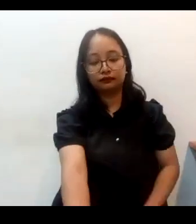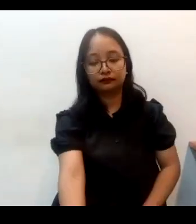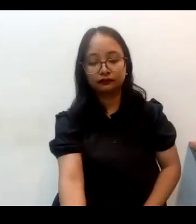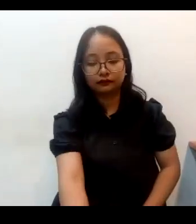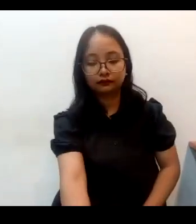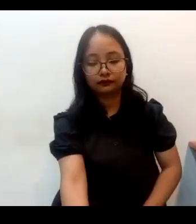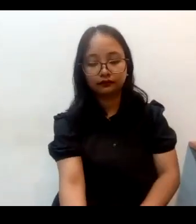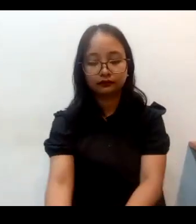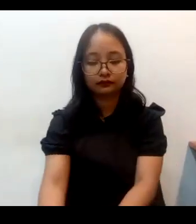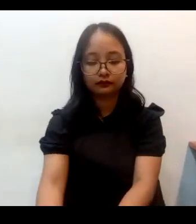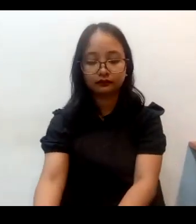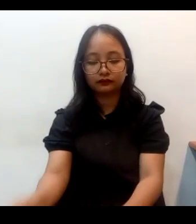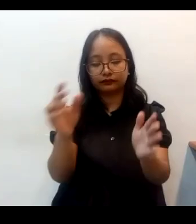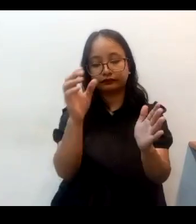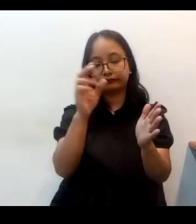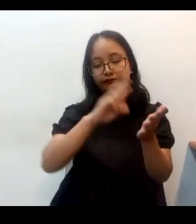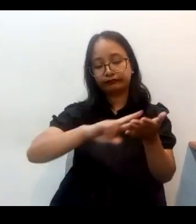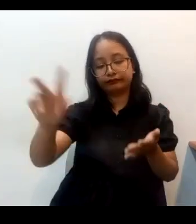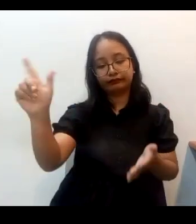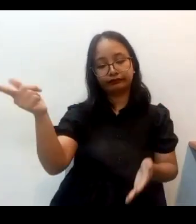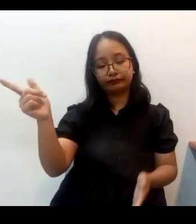39, verse 27 po.